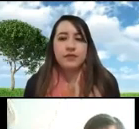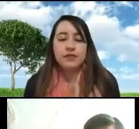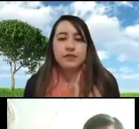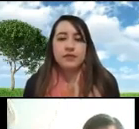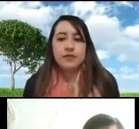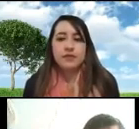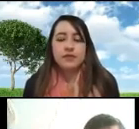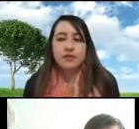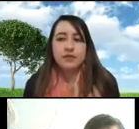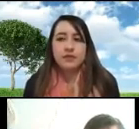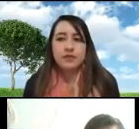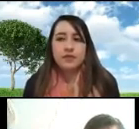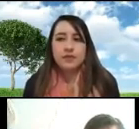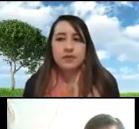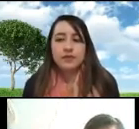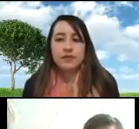El